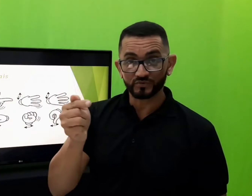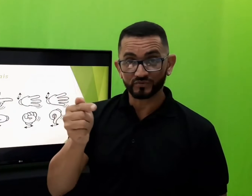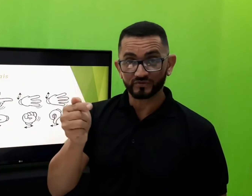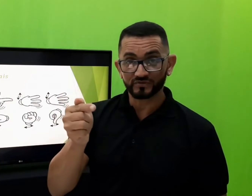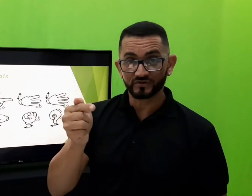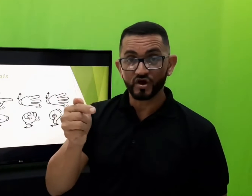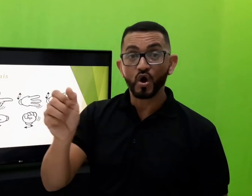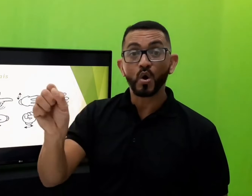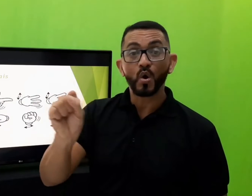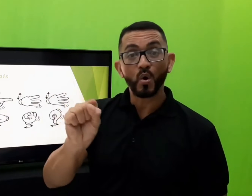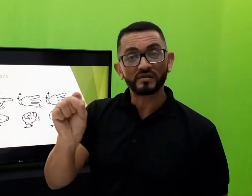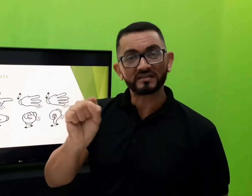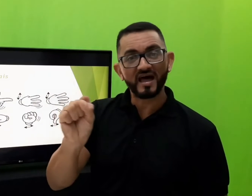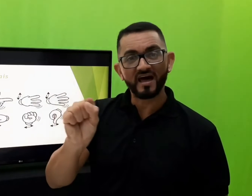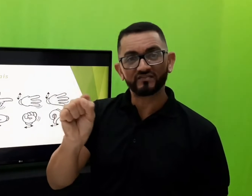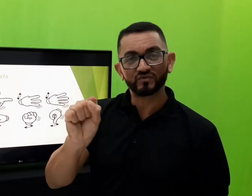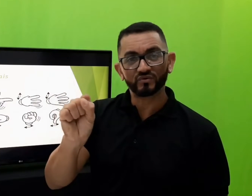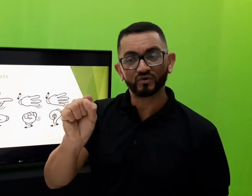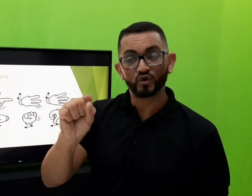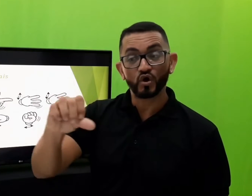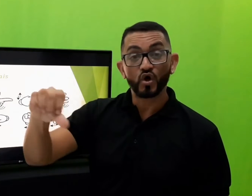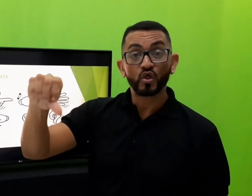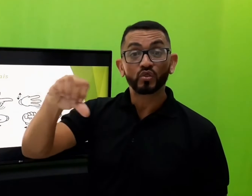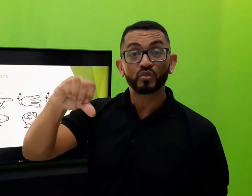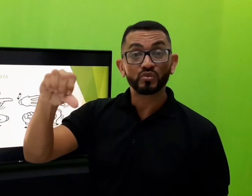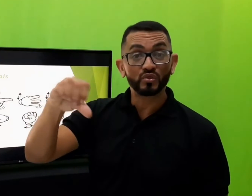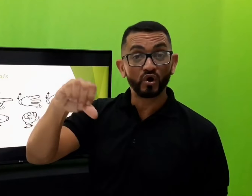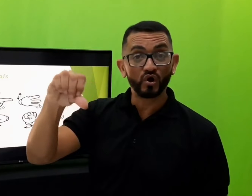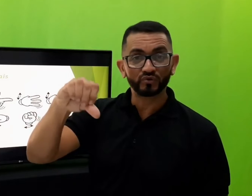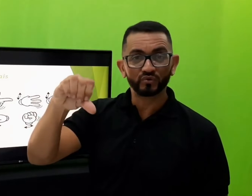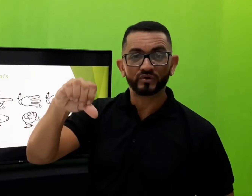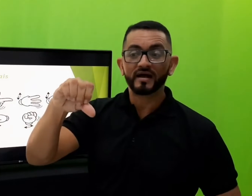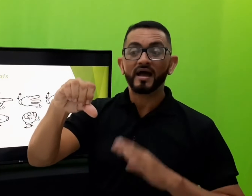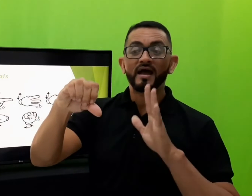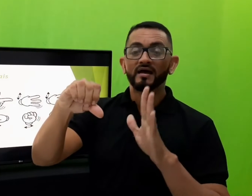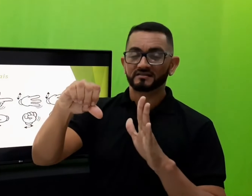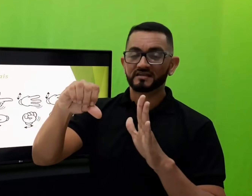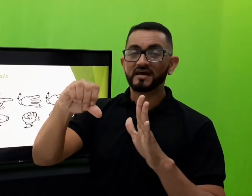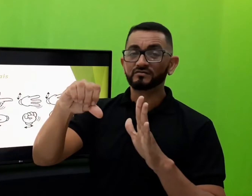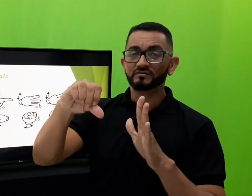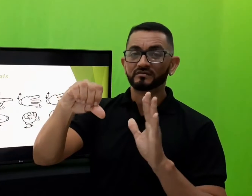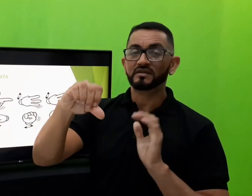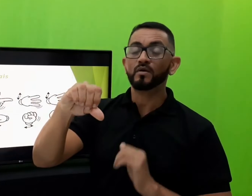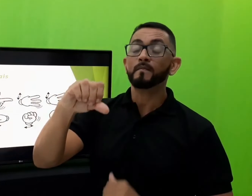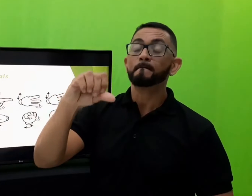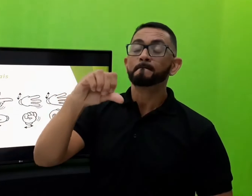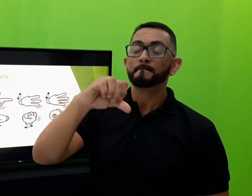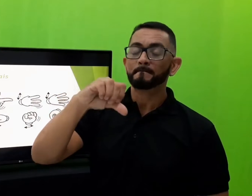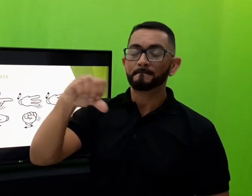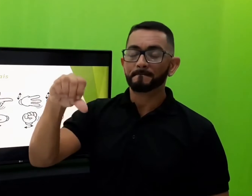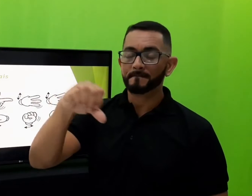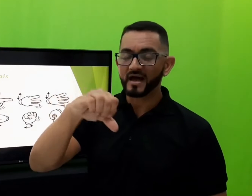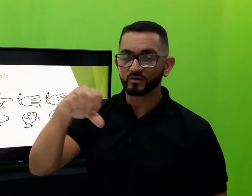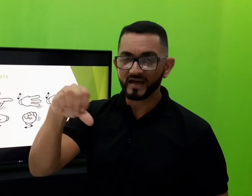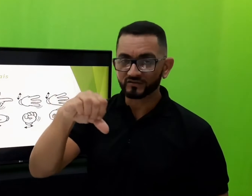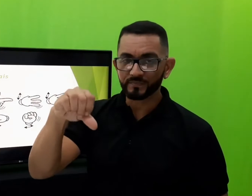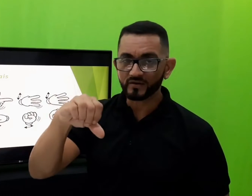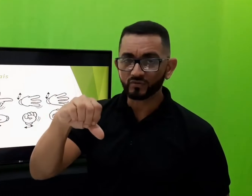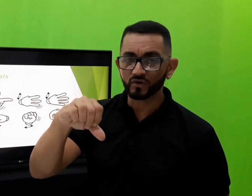sétimo, oitavo, nono, certo? Então, para um lado e para o